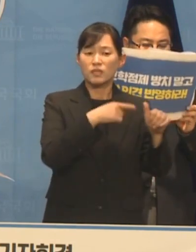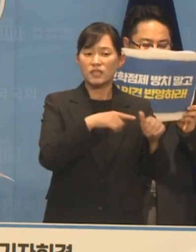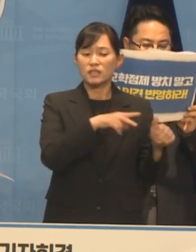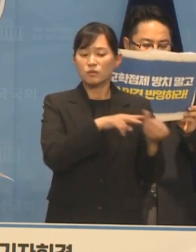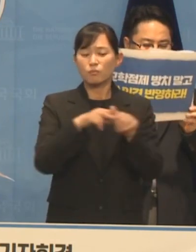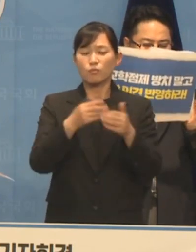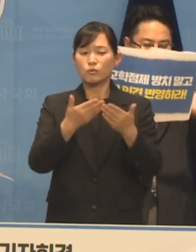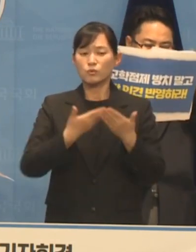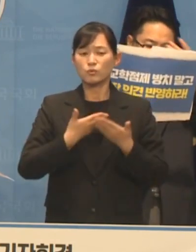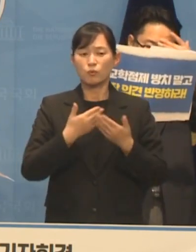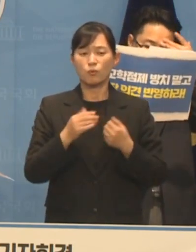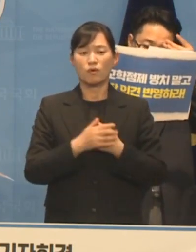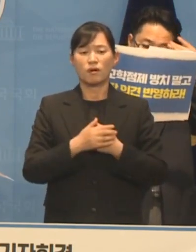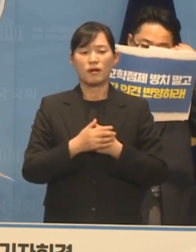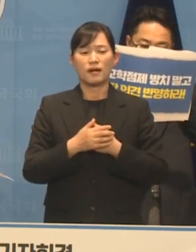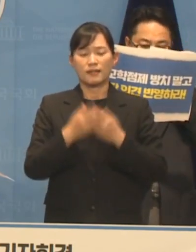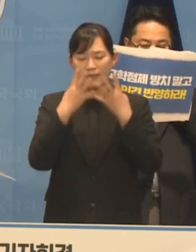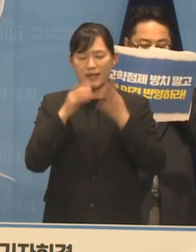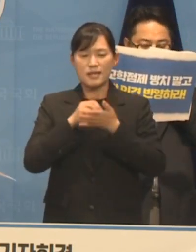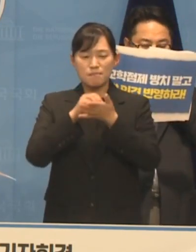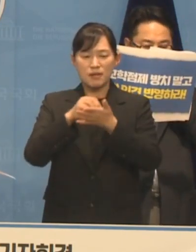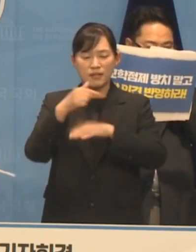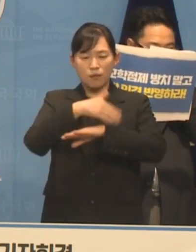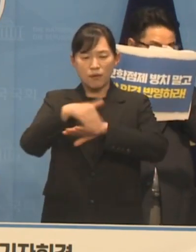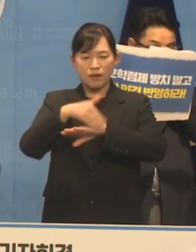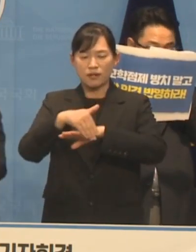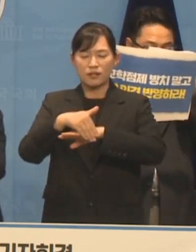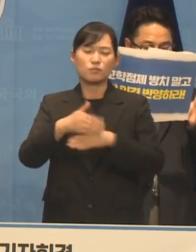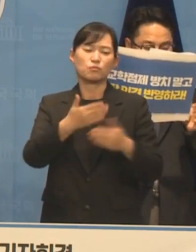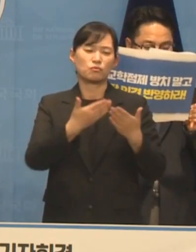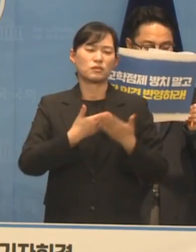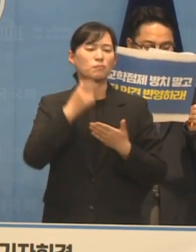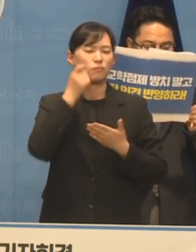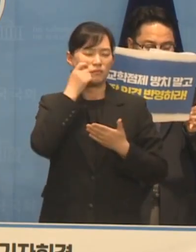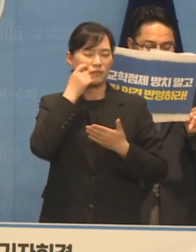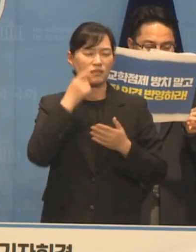제공과 진로 설계를 책임지지 못하고 있다는 신호입니다.